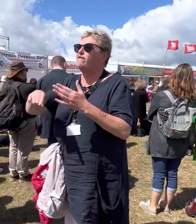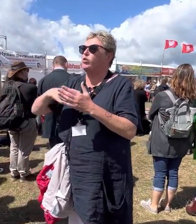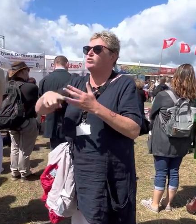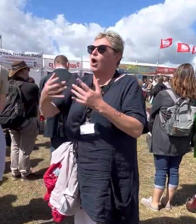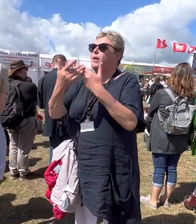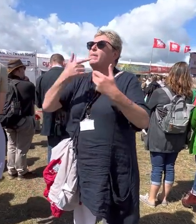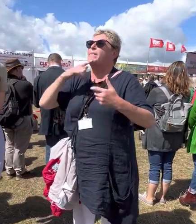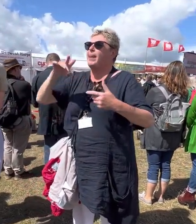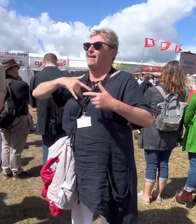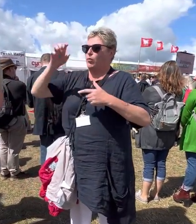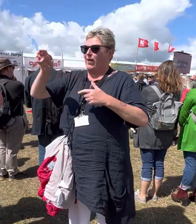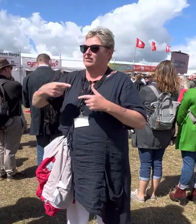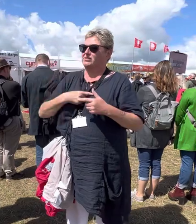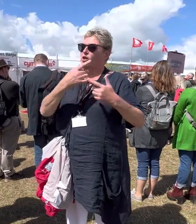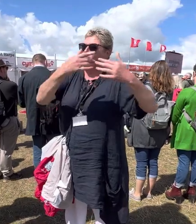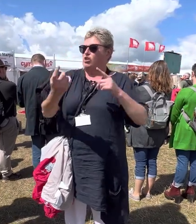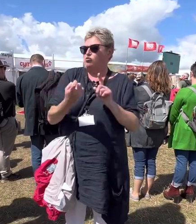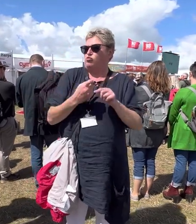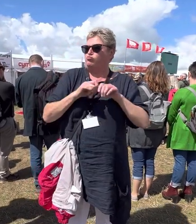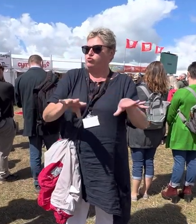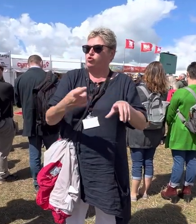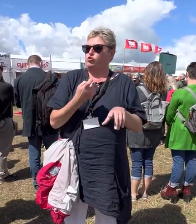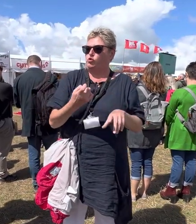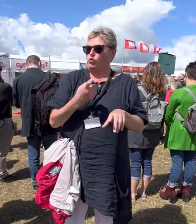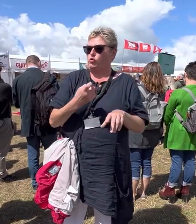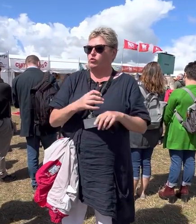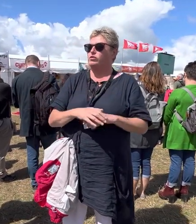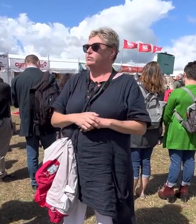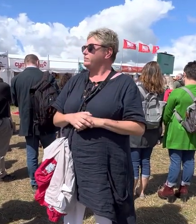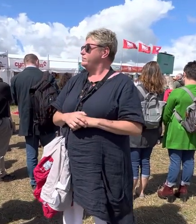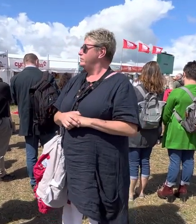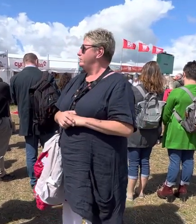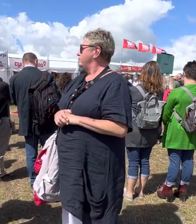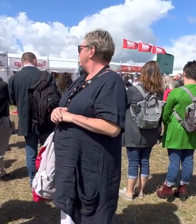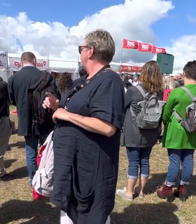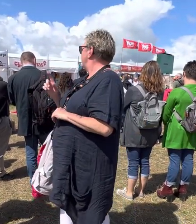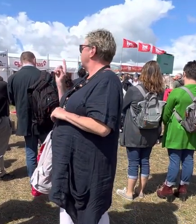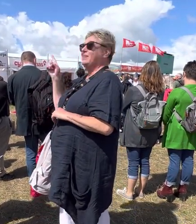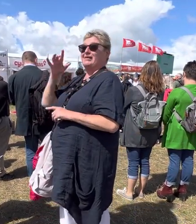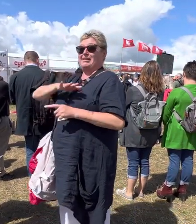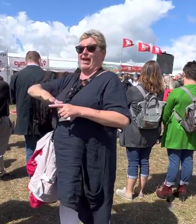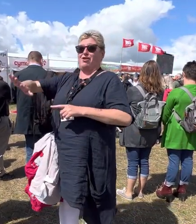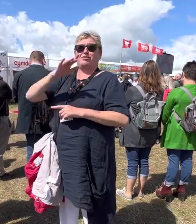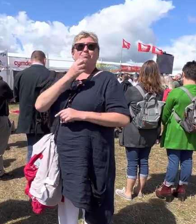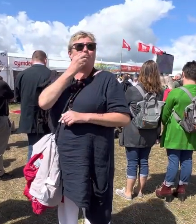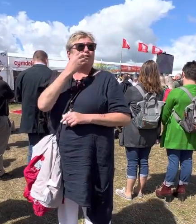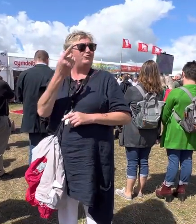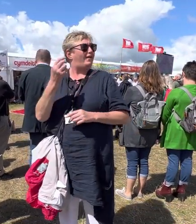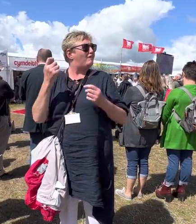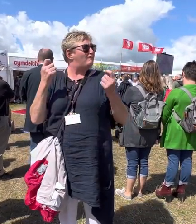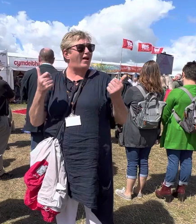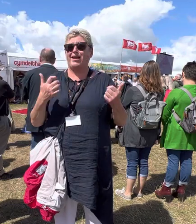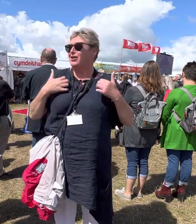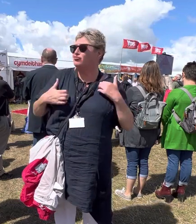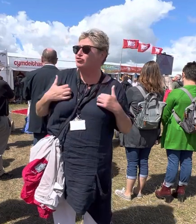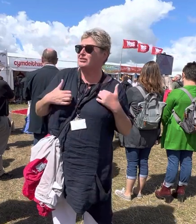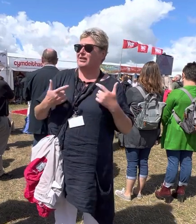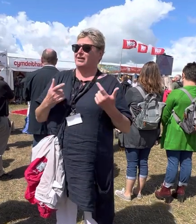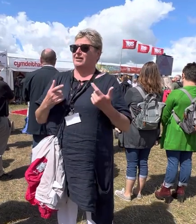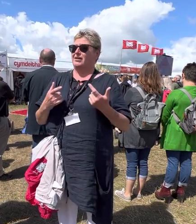pleser o fynd i feicio o gwmpas Ceredigion. Mae hon yn ardal hardd, unigryw, diddorol, ac mae ei chymunedau